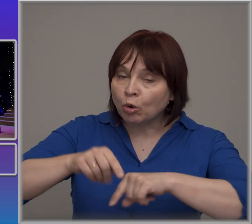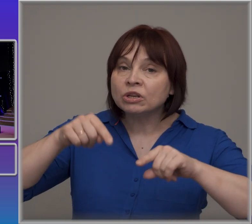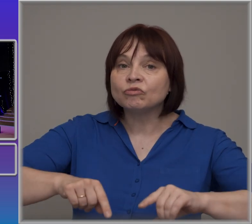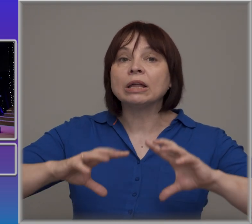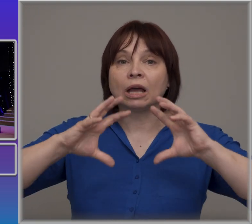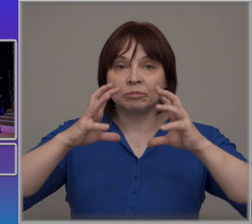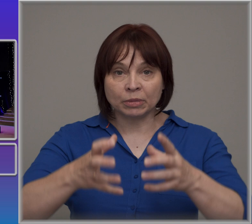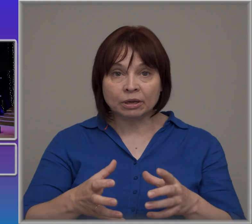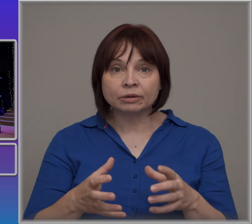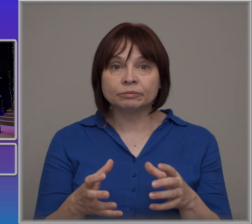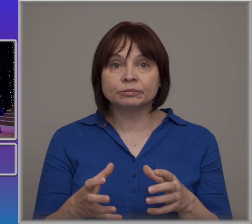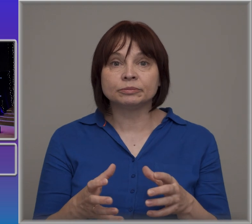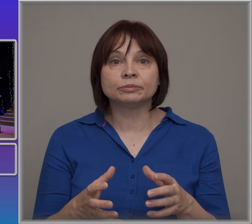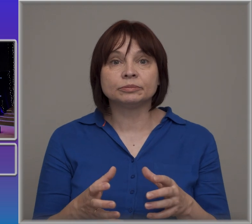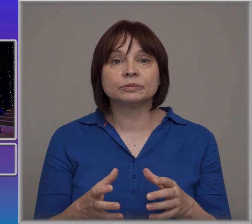Напрасно он суетится.